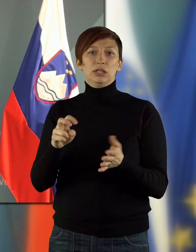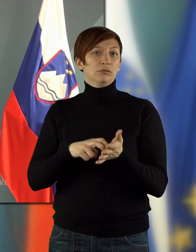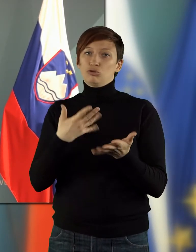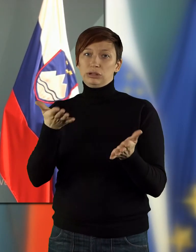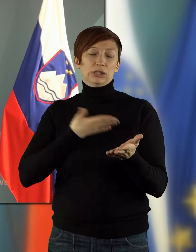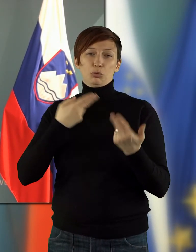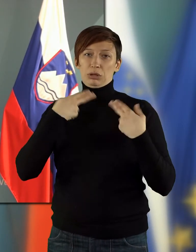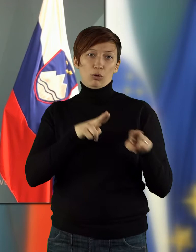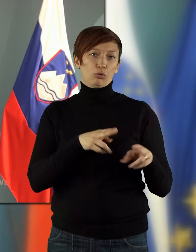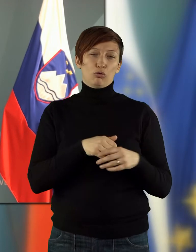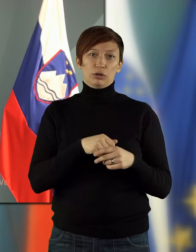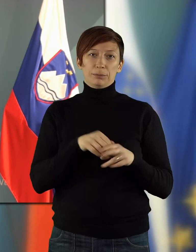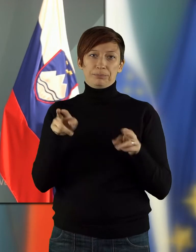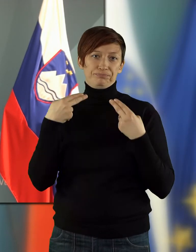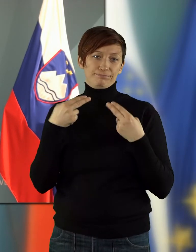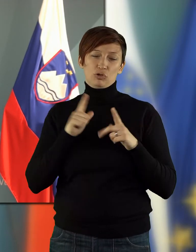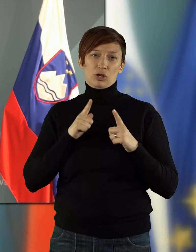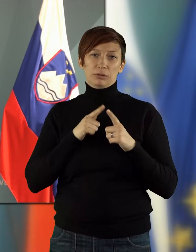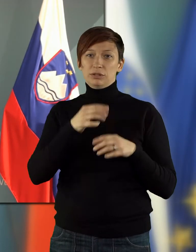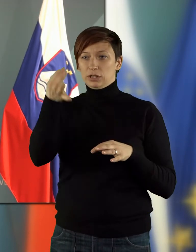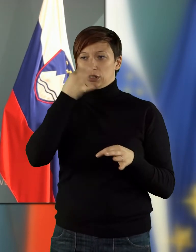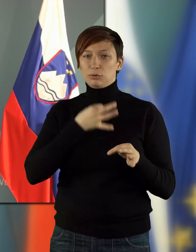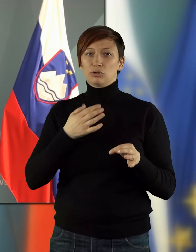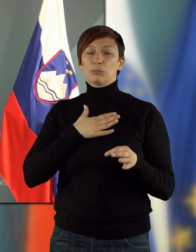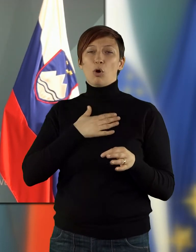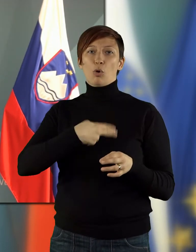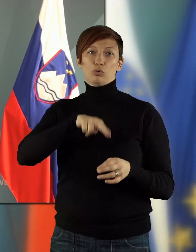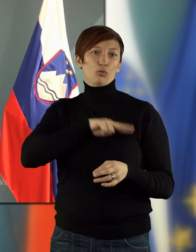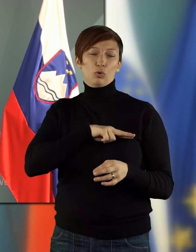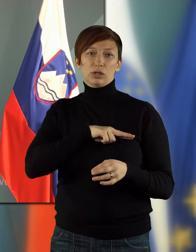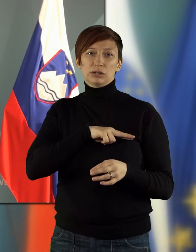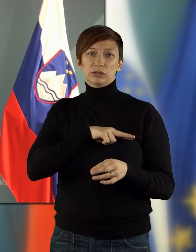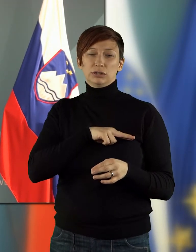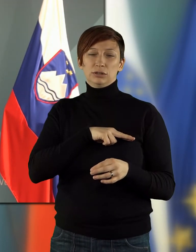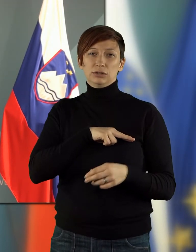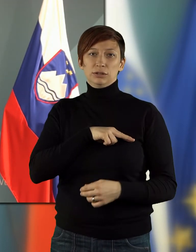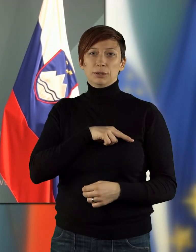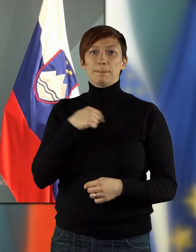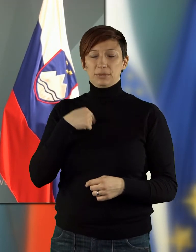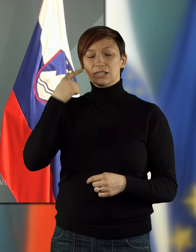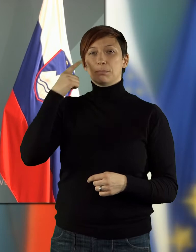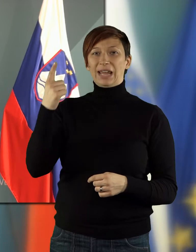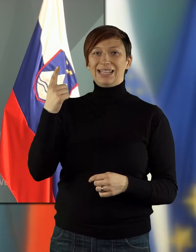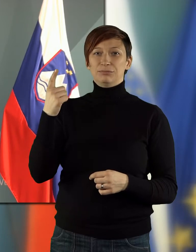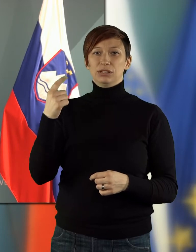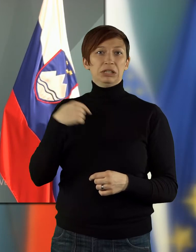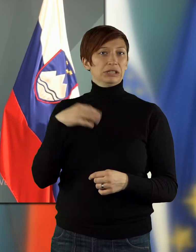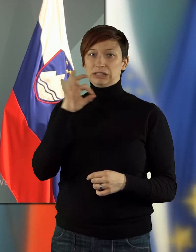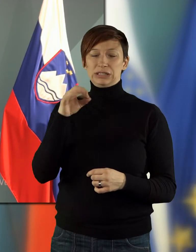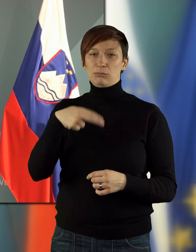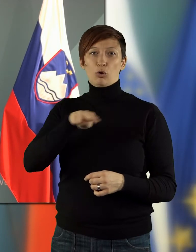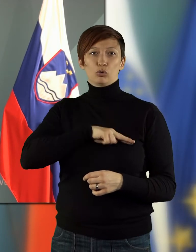to. Tega odgovora še nimam. In ko me sprašujete glede moje odgovornosti, menim,